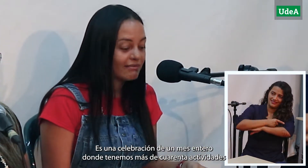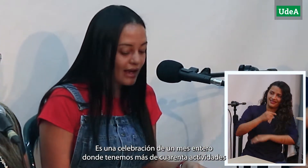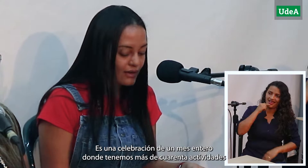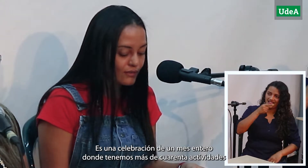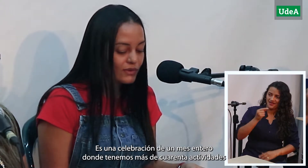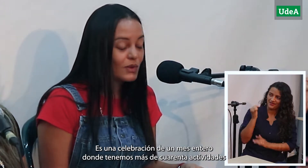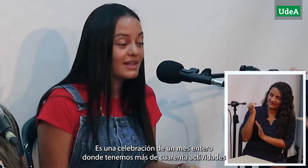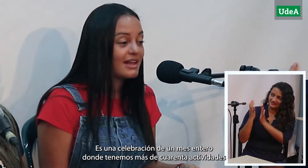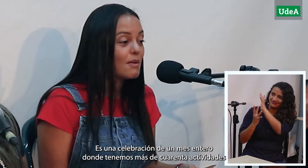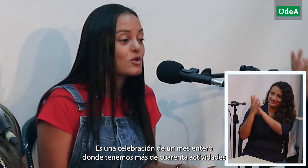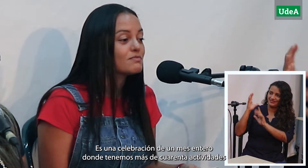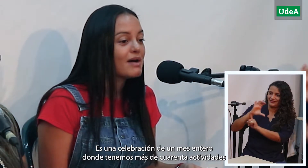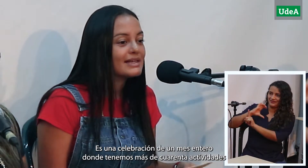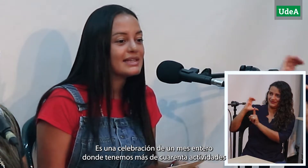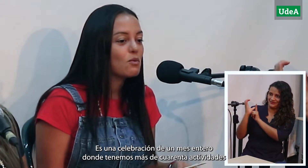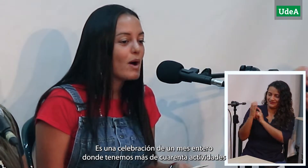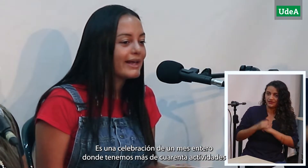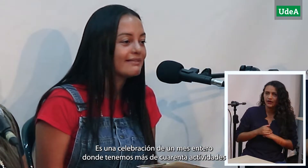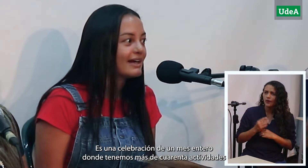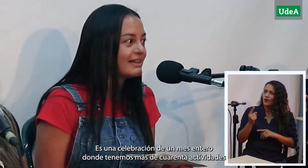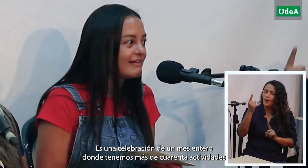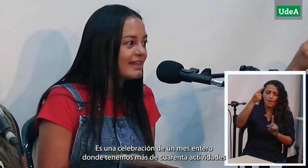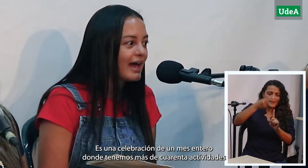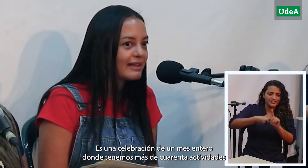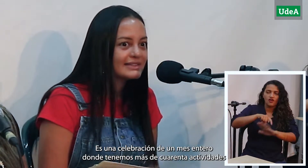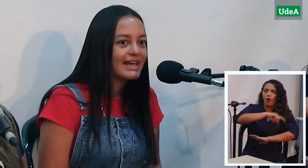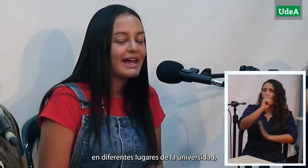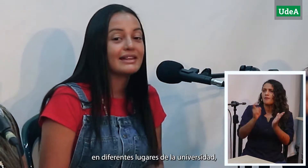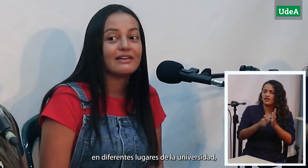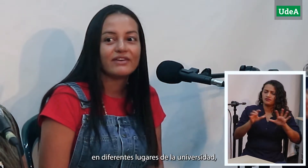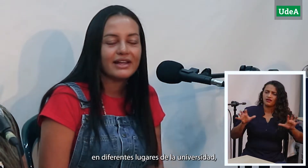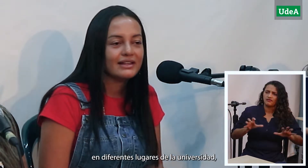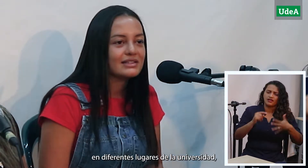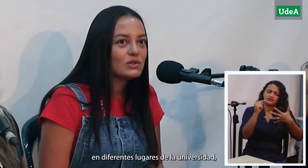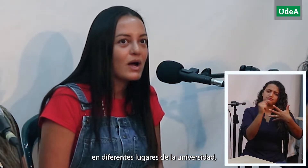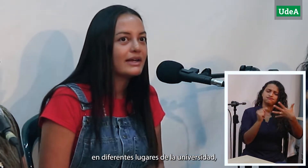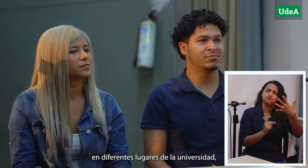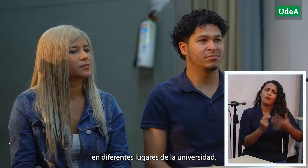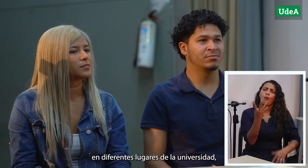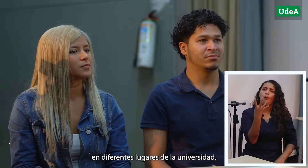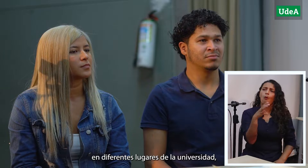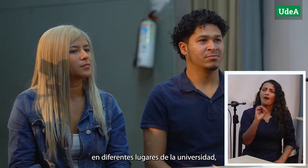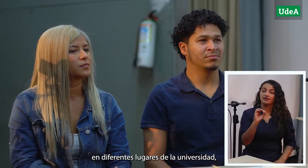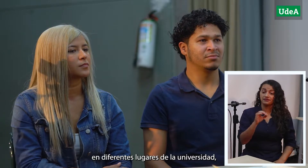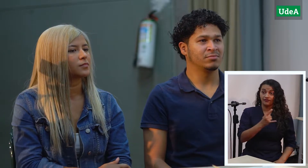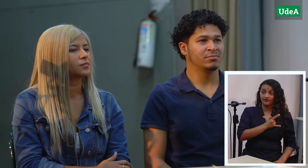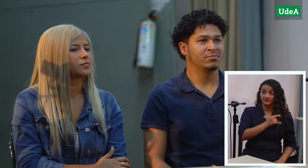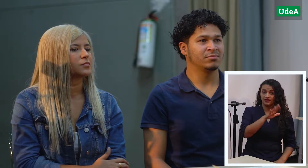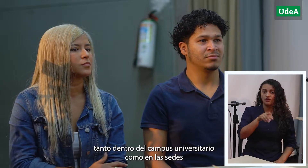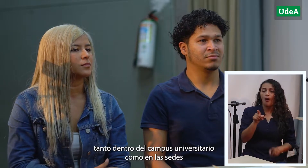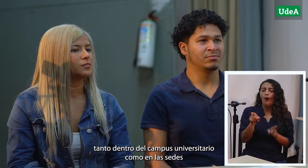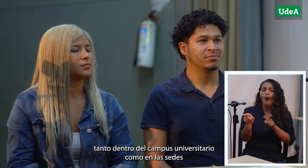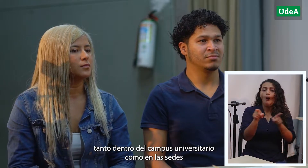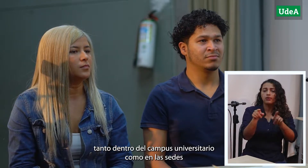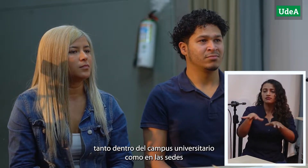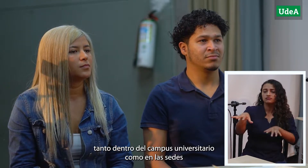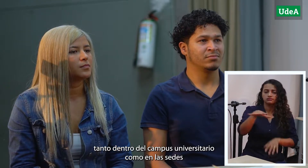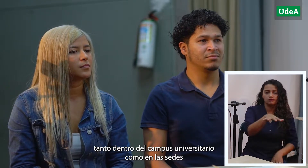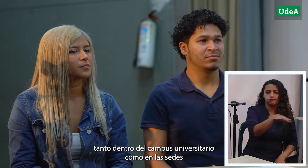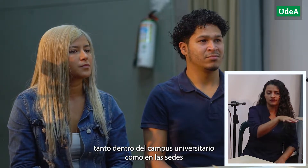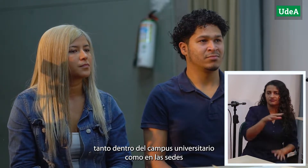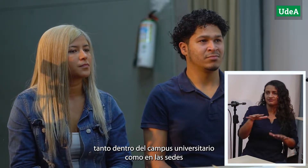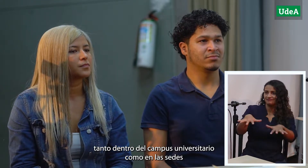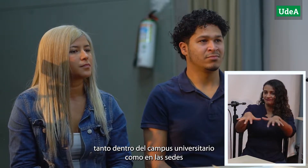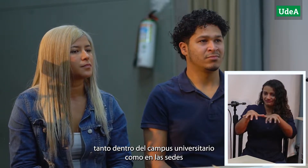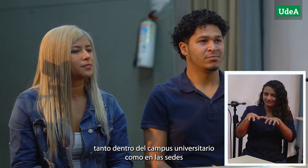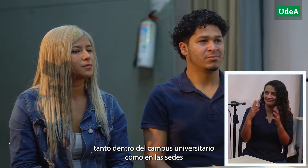mes entero donde tenemos más de 40 actividades en diferentes lugares de la universidad, tanto